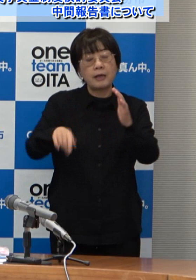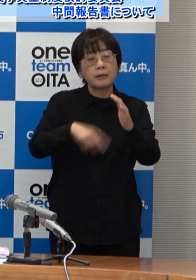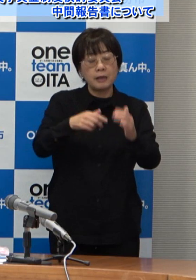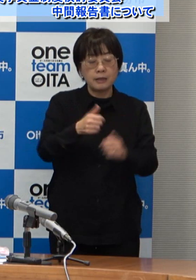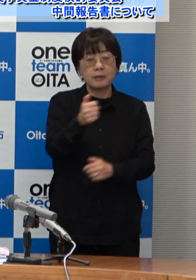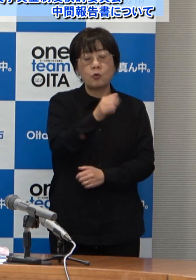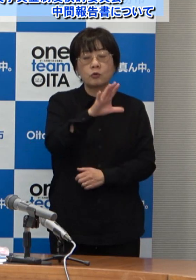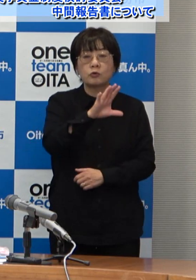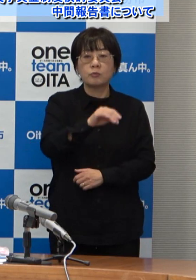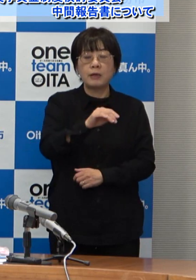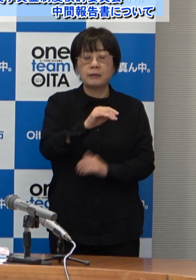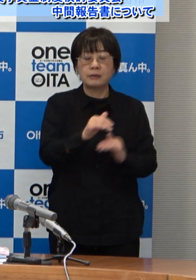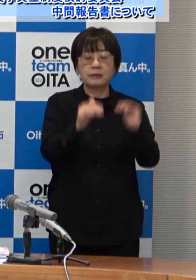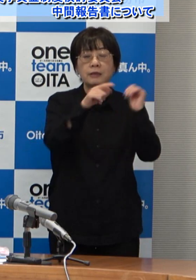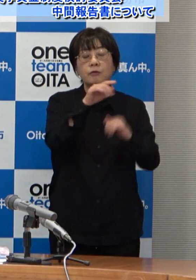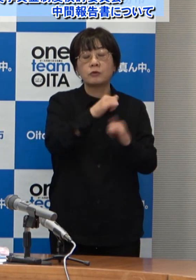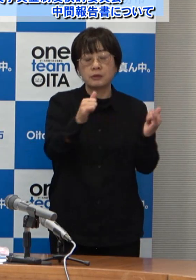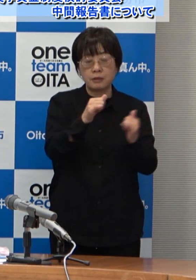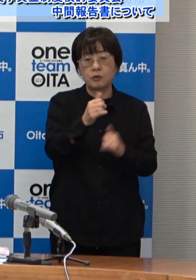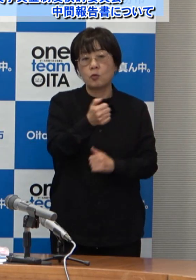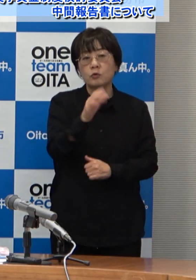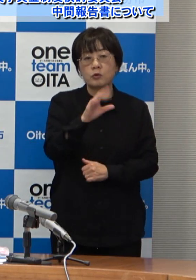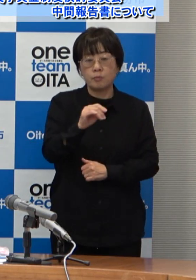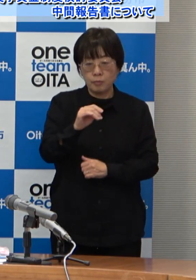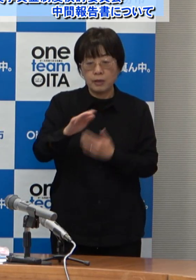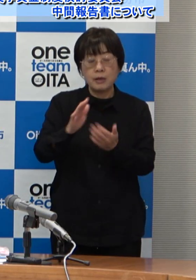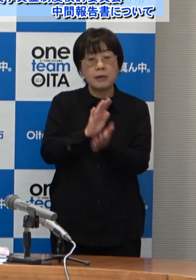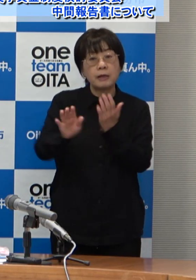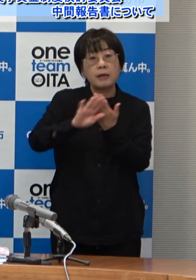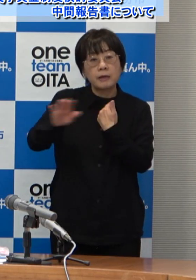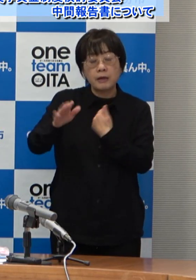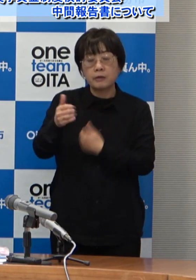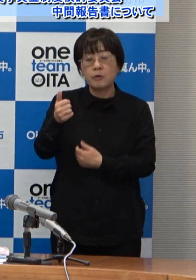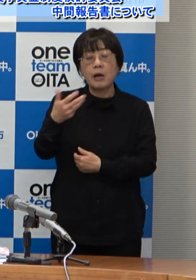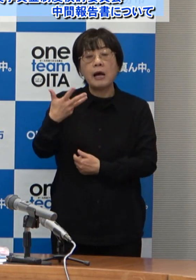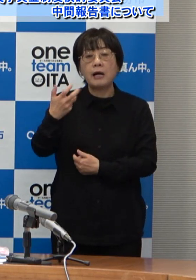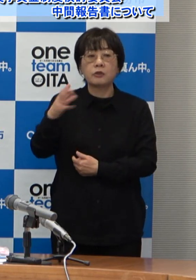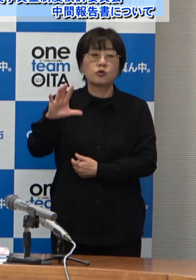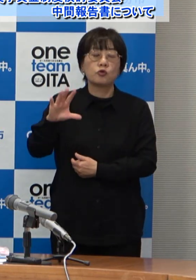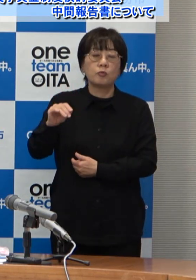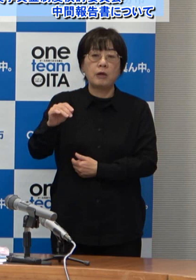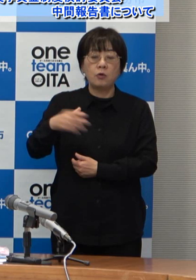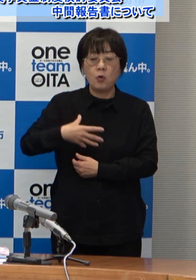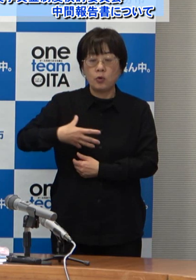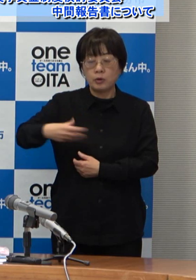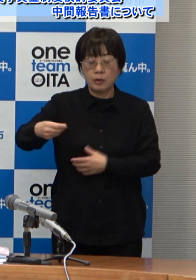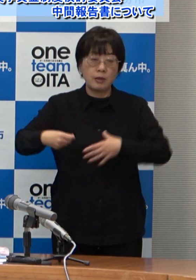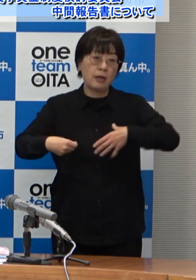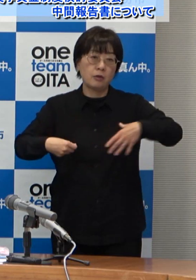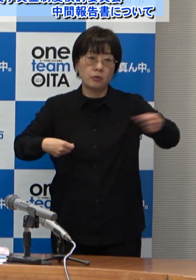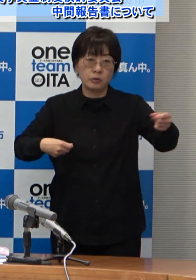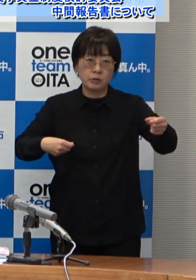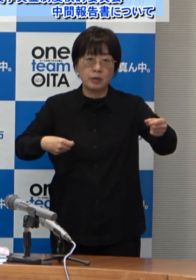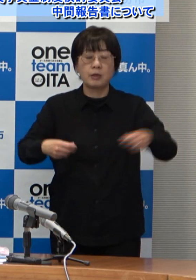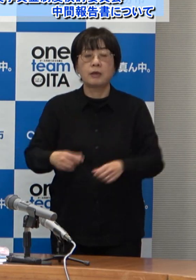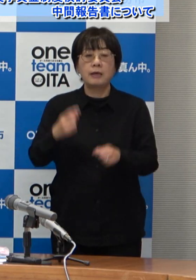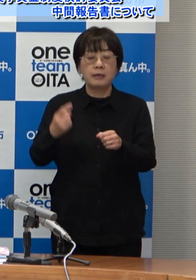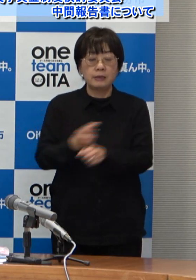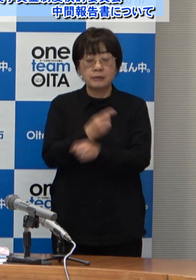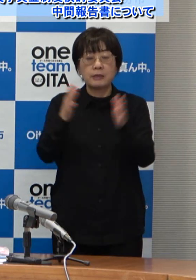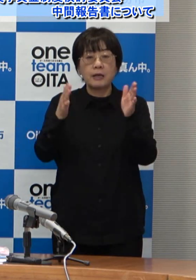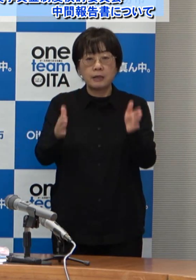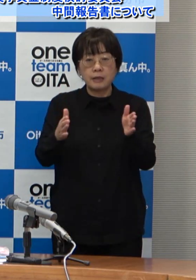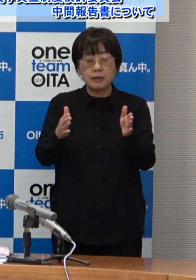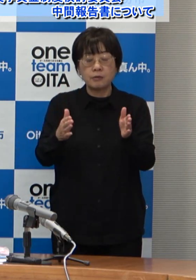50万円県外進学者に80万円を対応して学費として年額40あ50万円